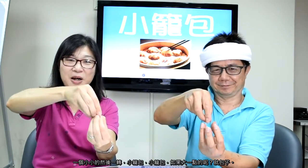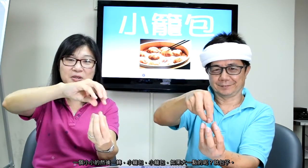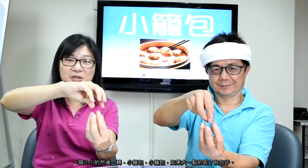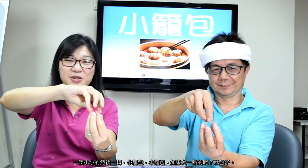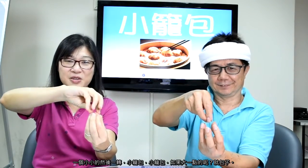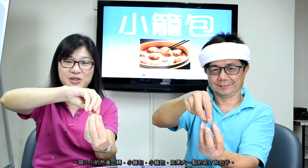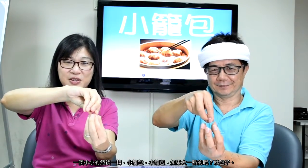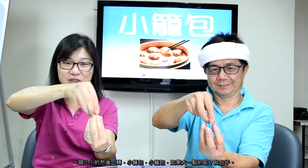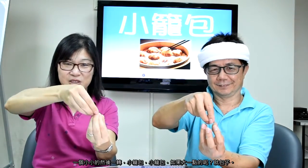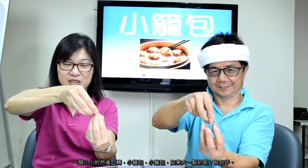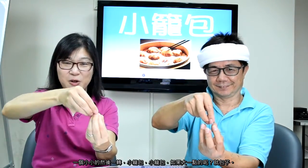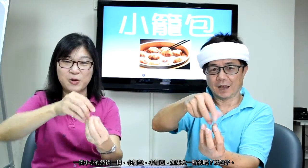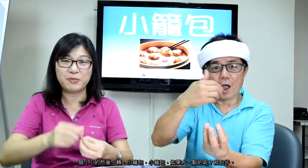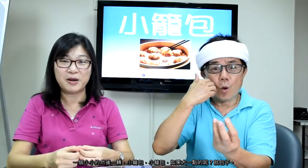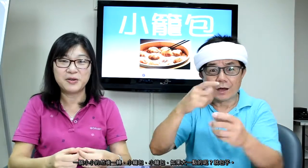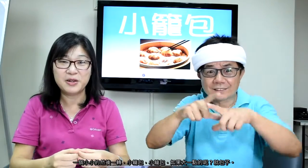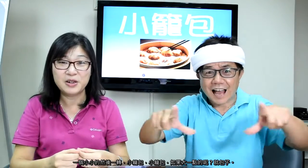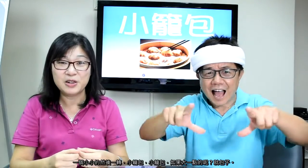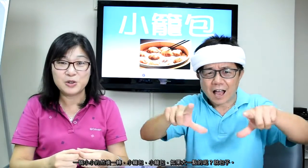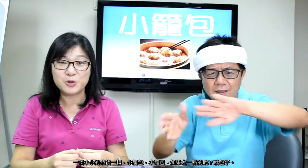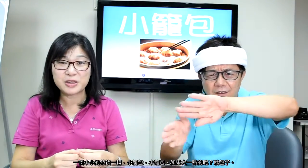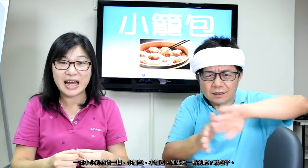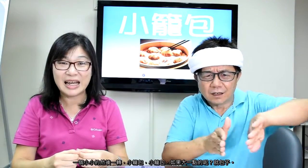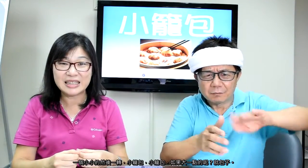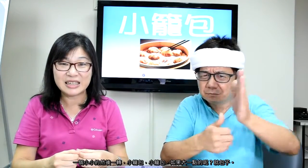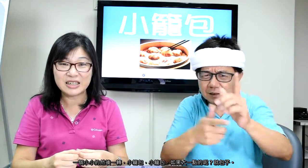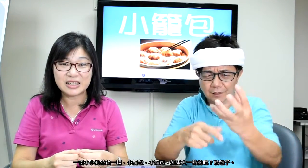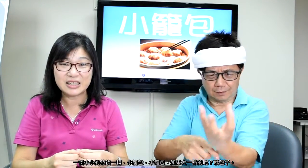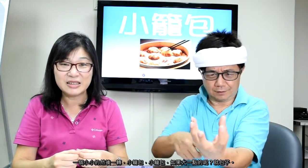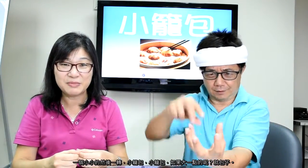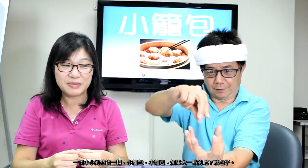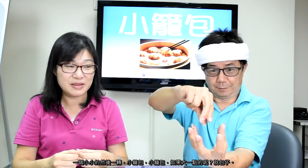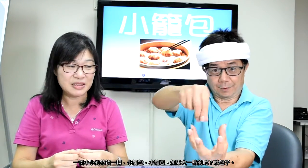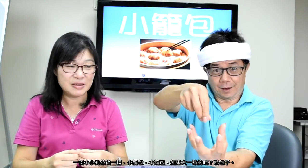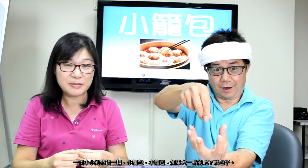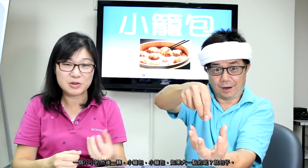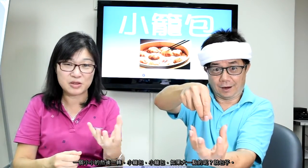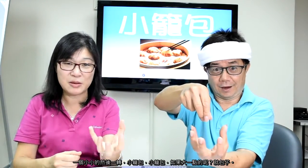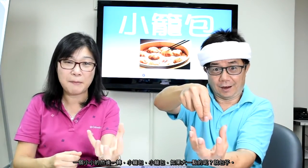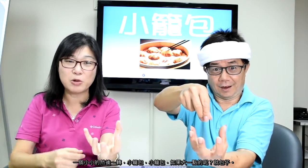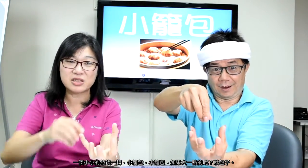包，小笼包。如果大一点的呢，就包子。